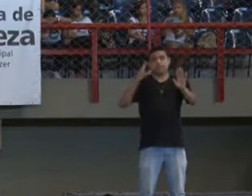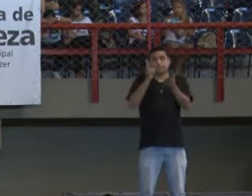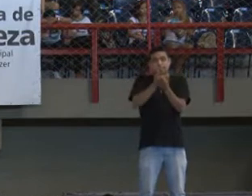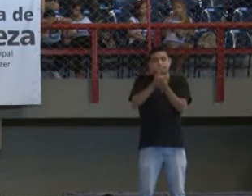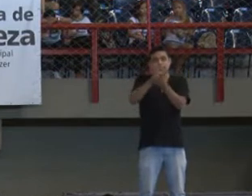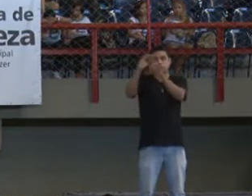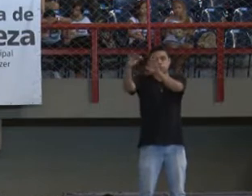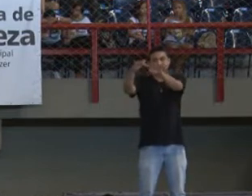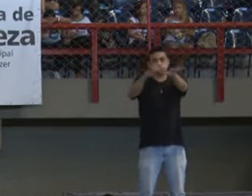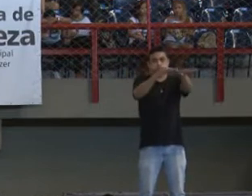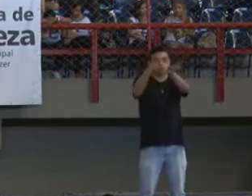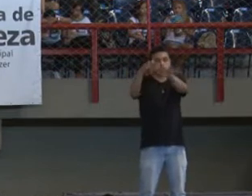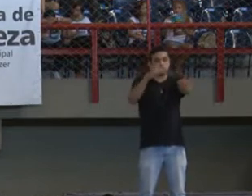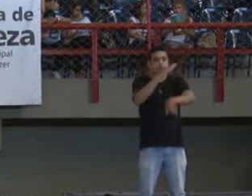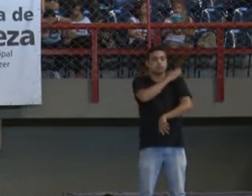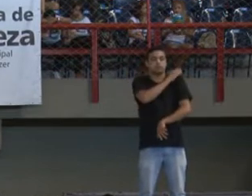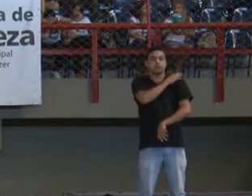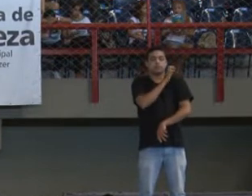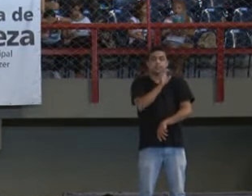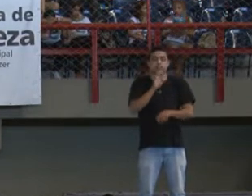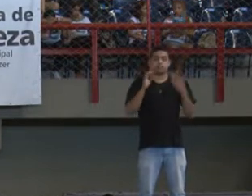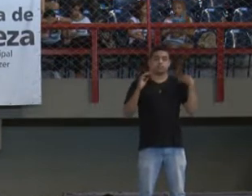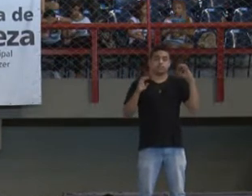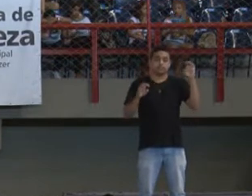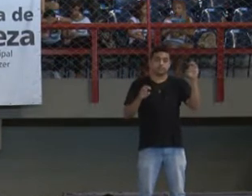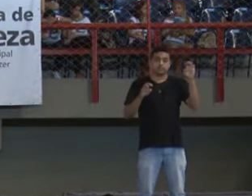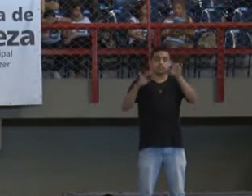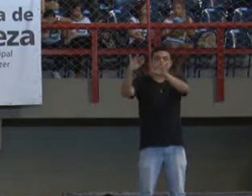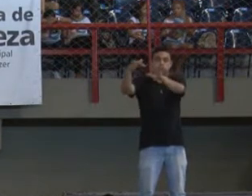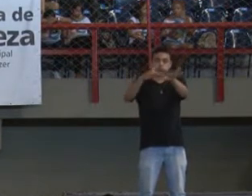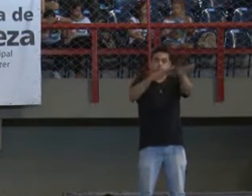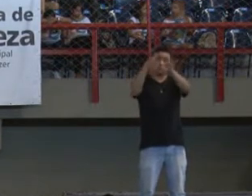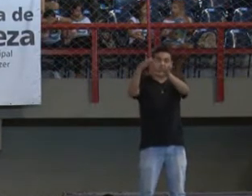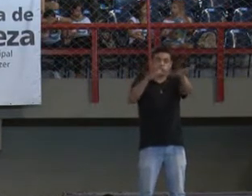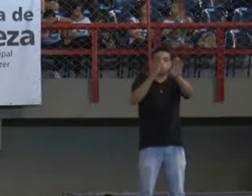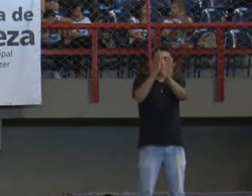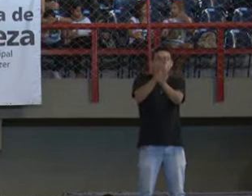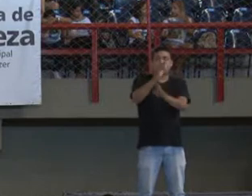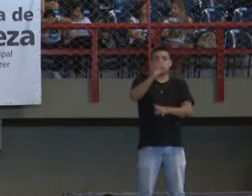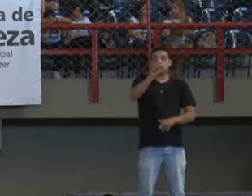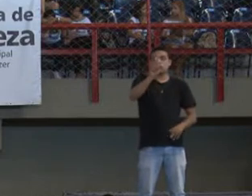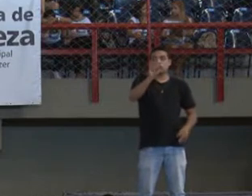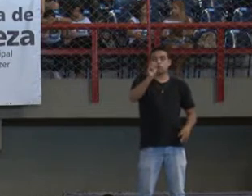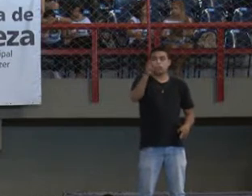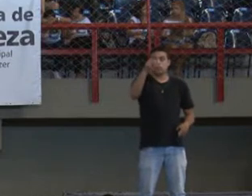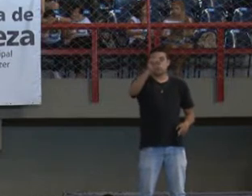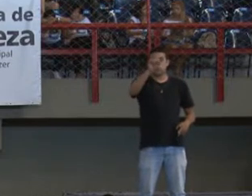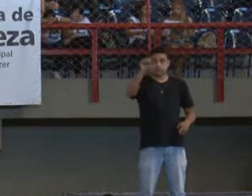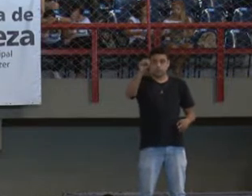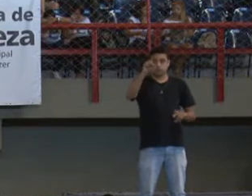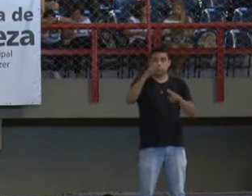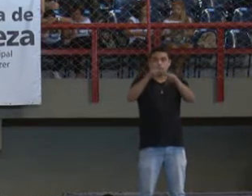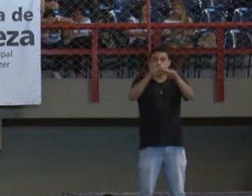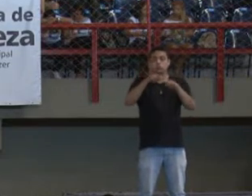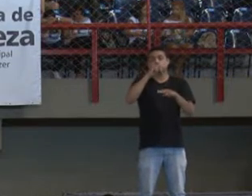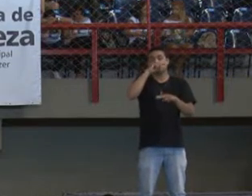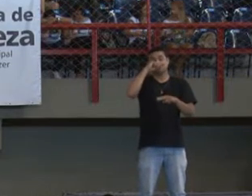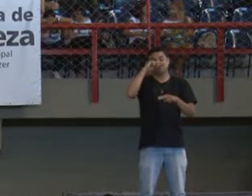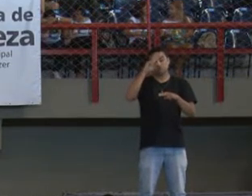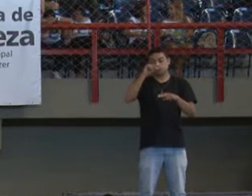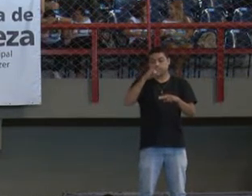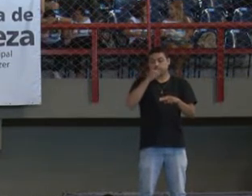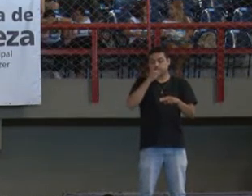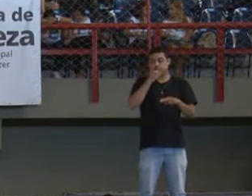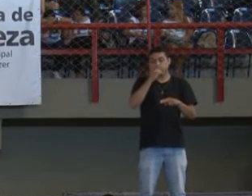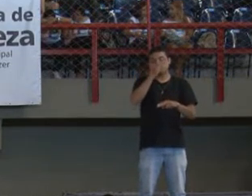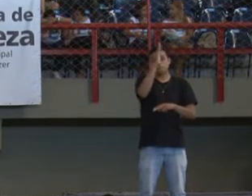para a esquerda. Por quê? Porque você está sendo puxado pela corrente das Guianas. A corrente das Guianas vai subindo do Brasil, e